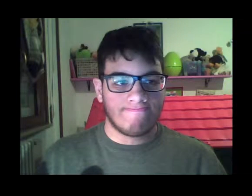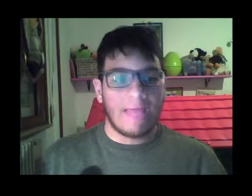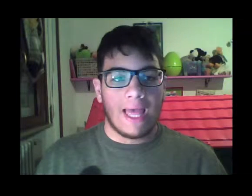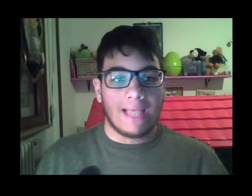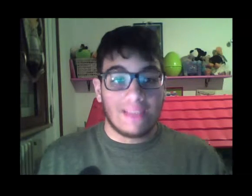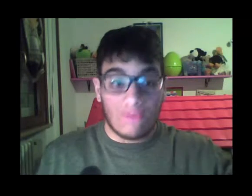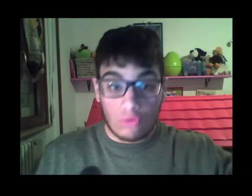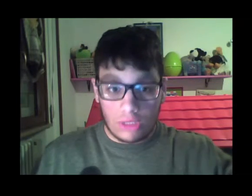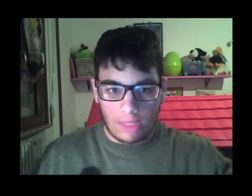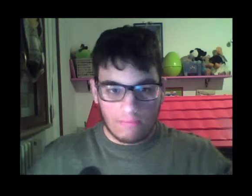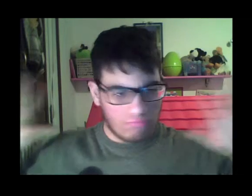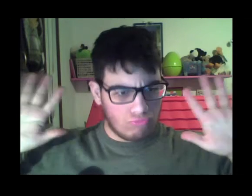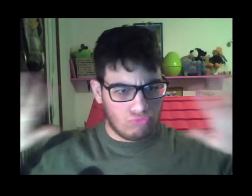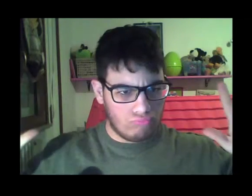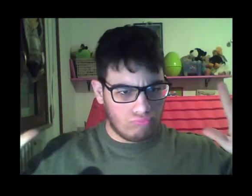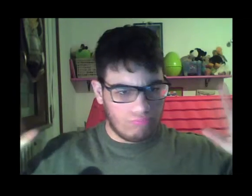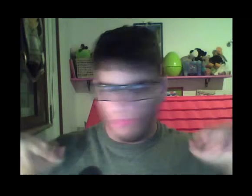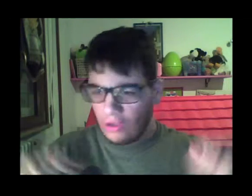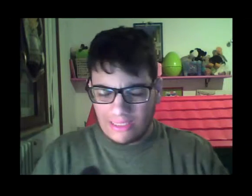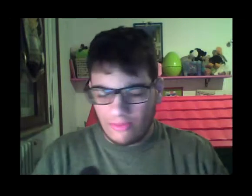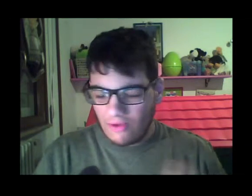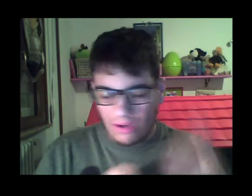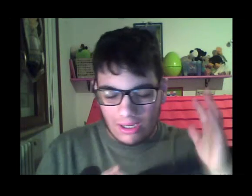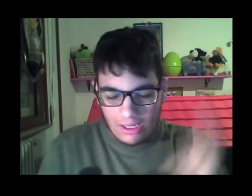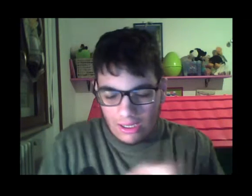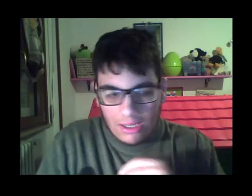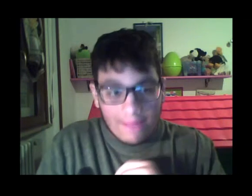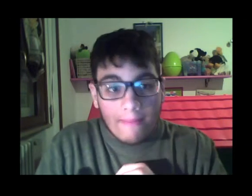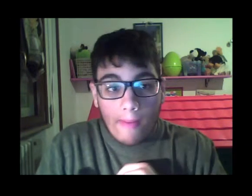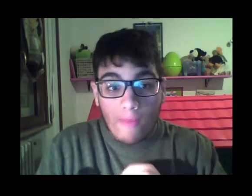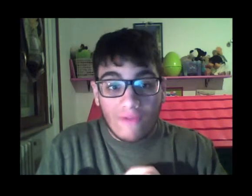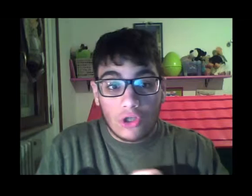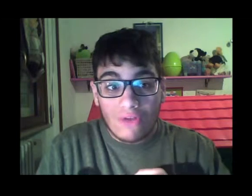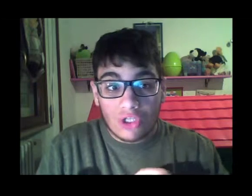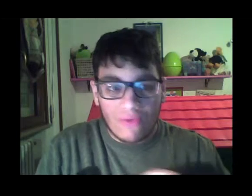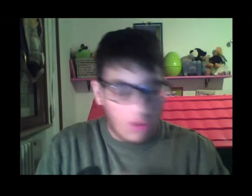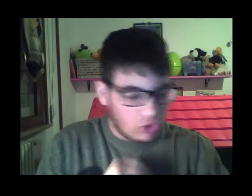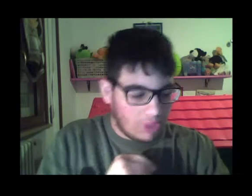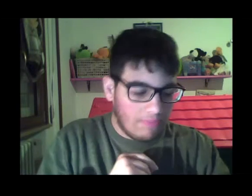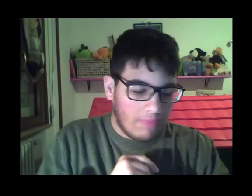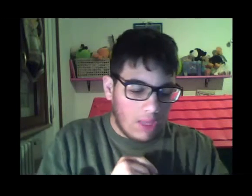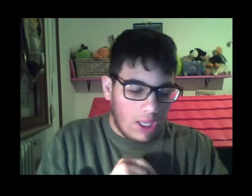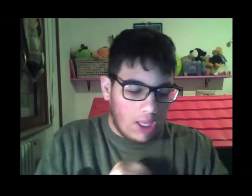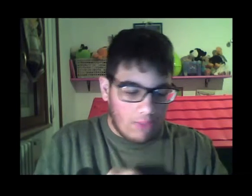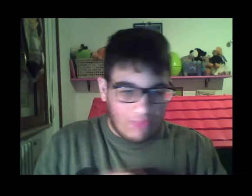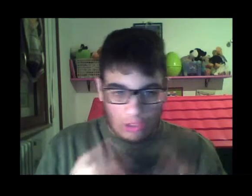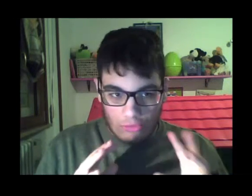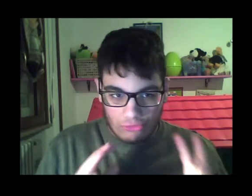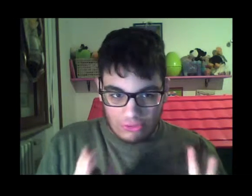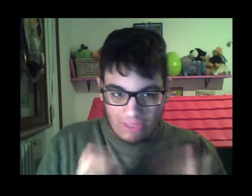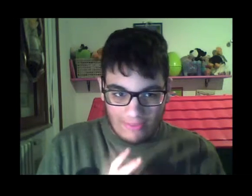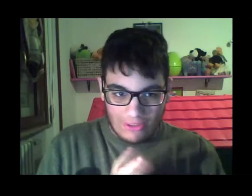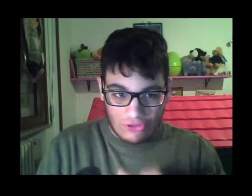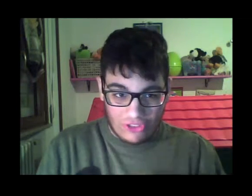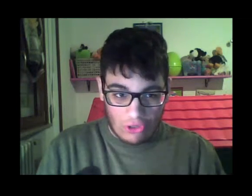Salve a tutti, piccolissimo vlog, ma proprio veloce veloce veloce. Scusami se non stanno più